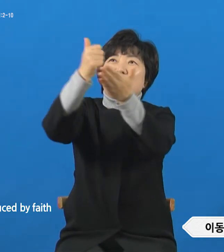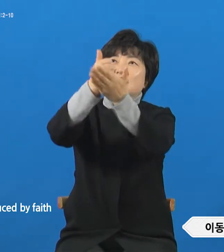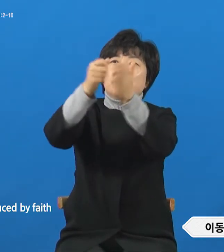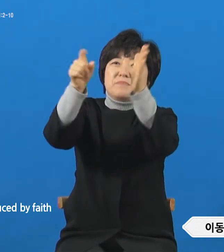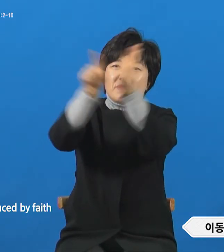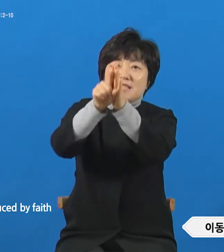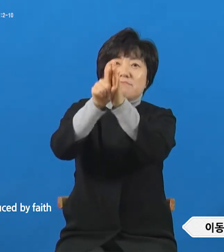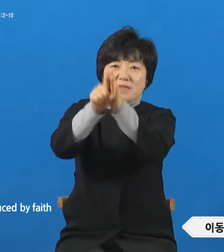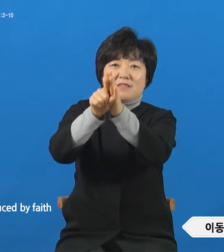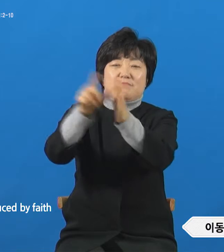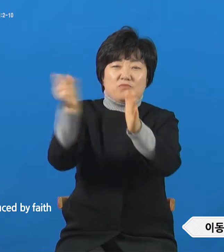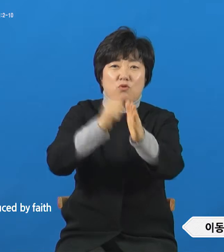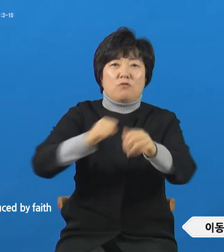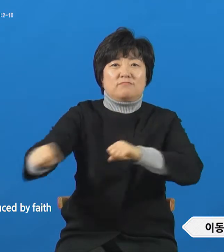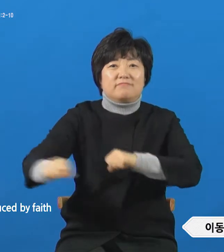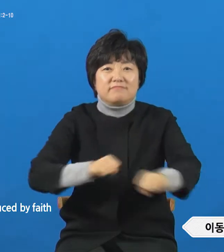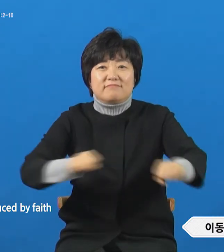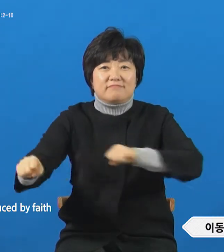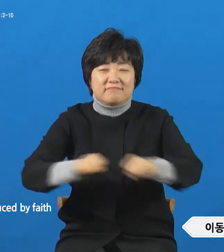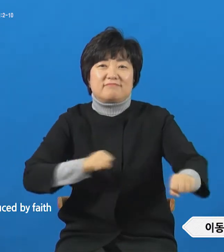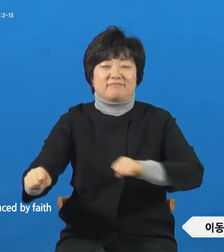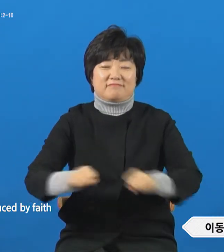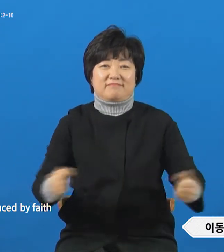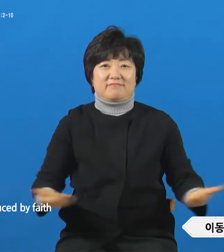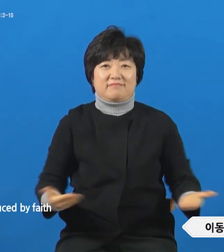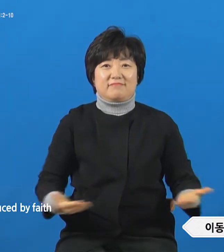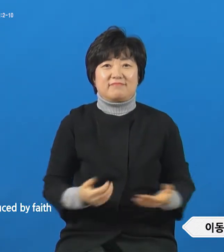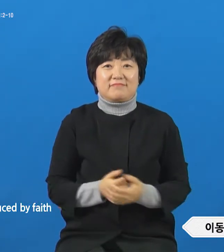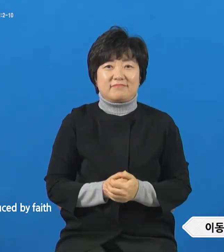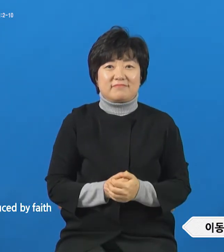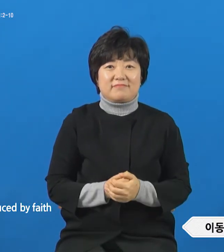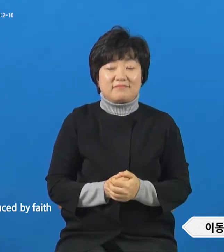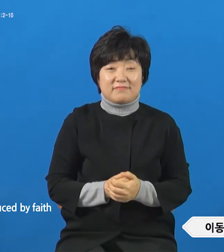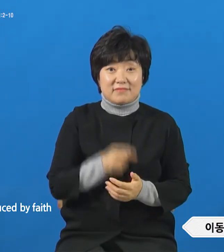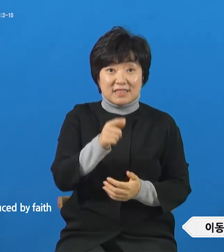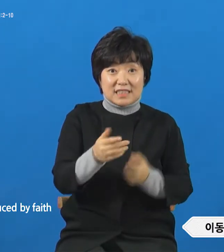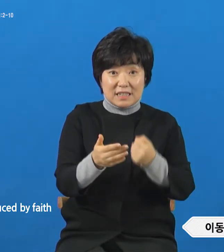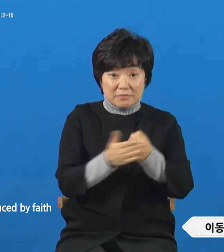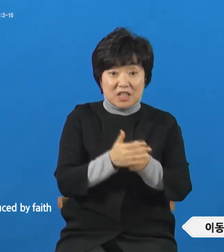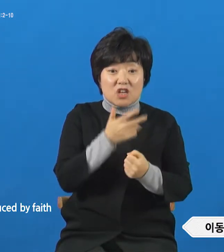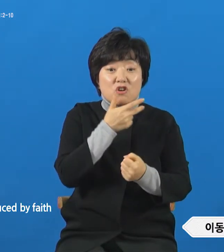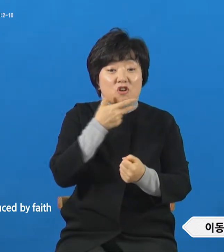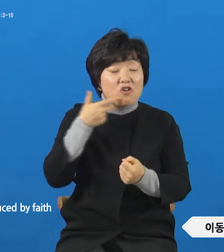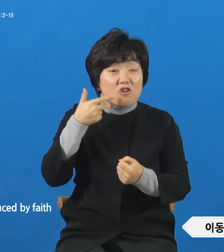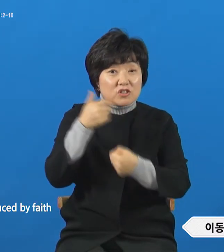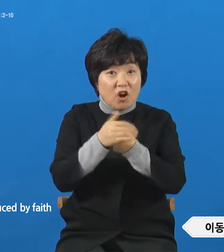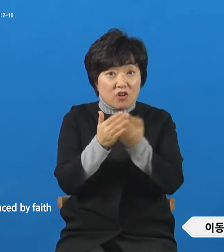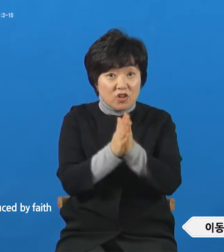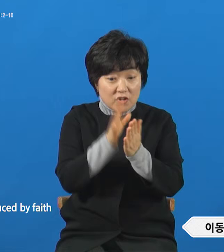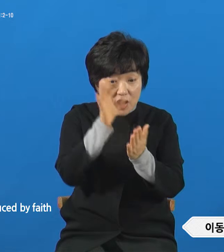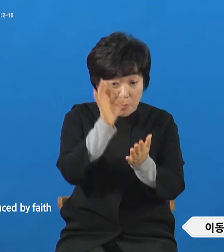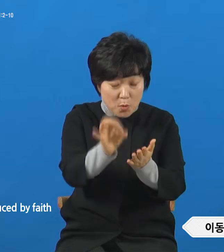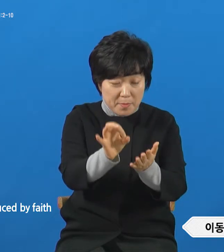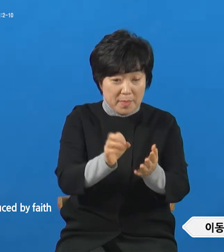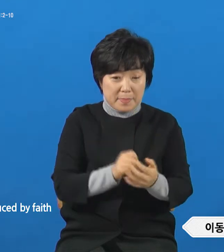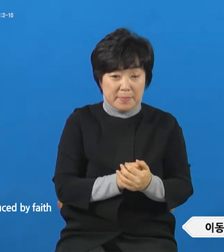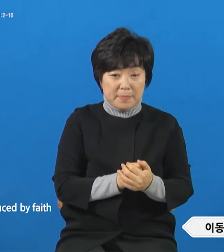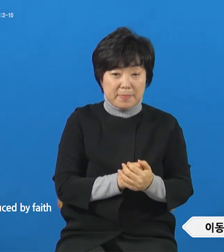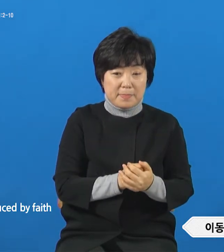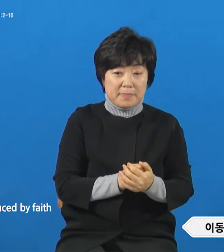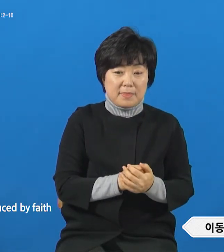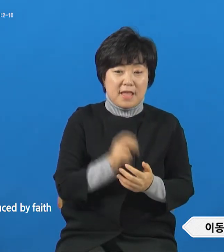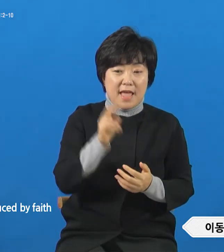믿음으로, 예수를 믿는 믿음으로 모든 일을 한다는 것입니다. 그래서 이 대목이 영어 성경에 보시면 특별히